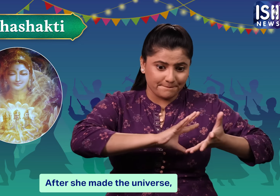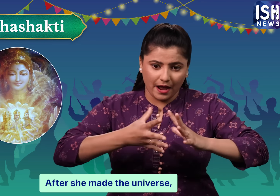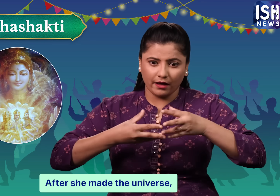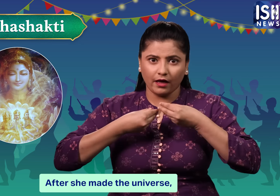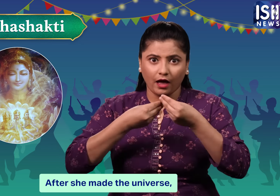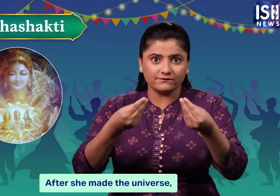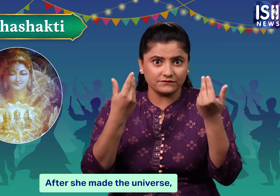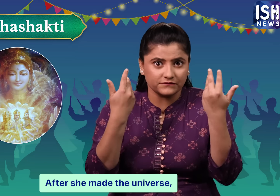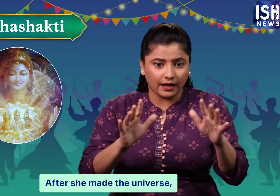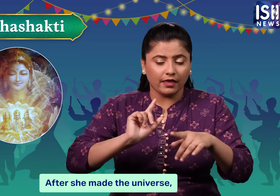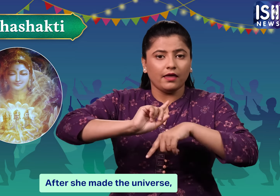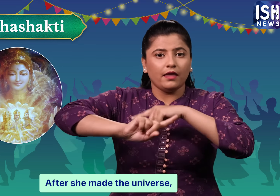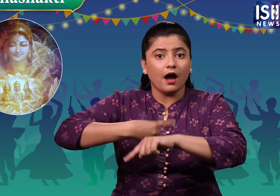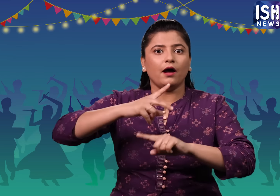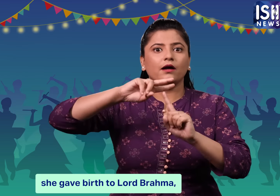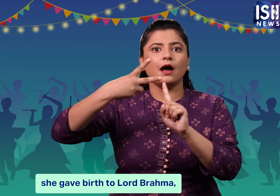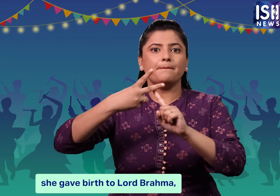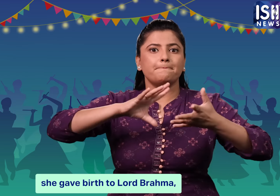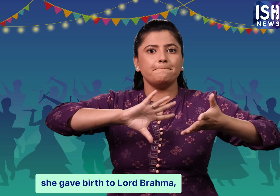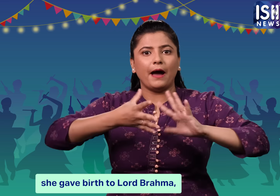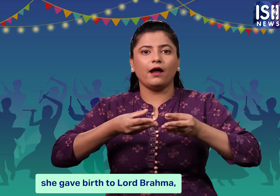ब्रह्मांड बनाने के बाद उन्होंने ब्रह्मदेव,